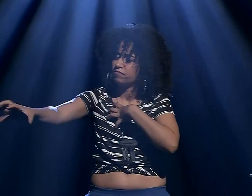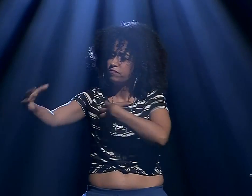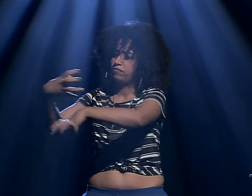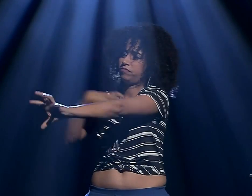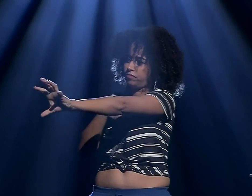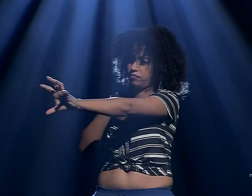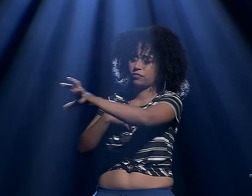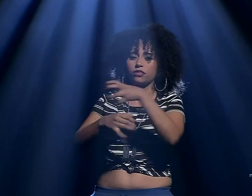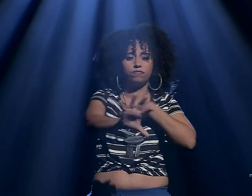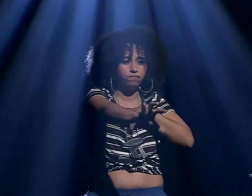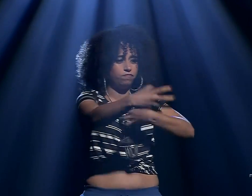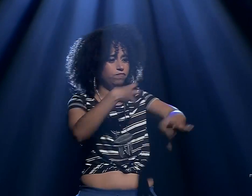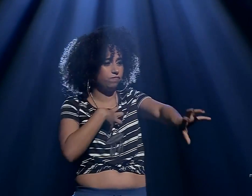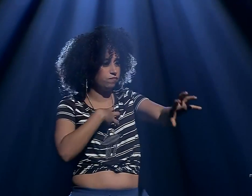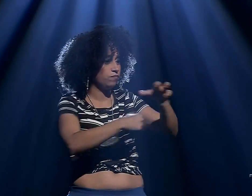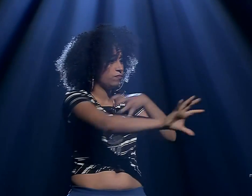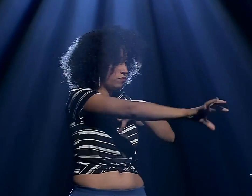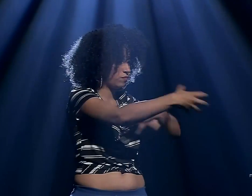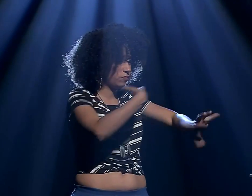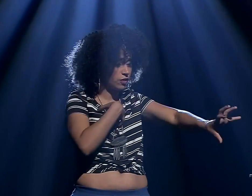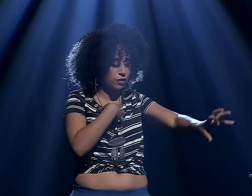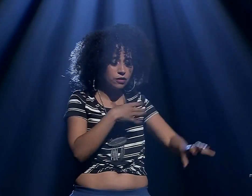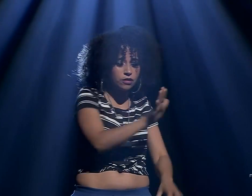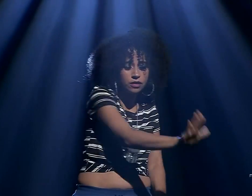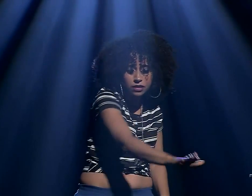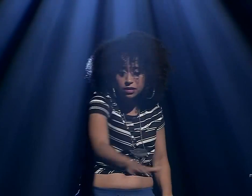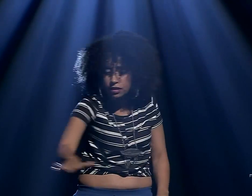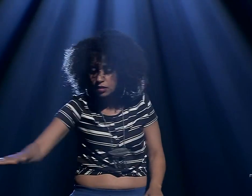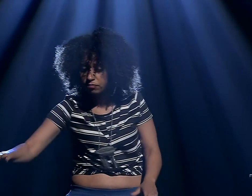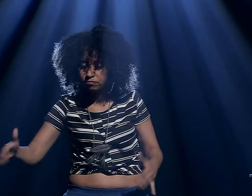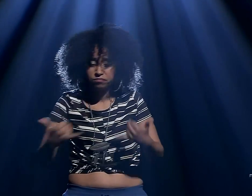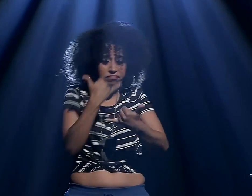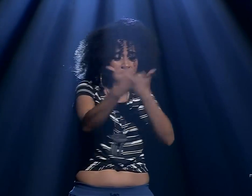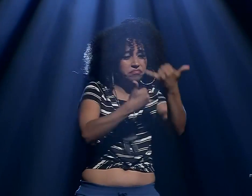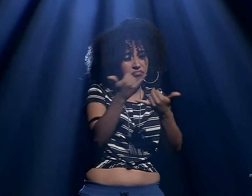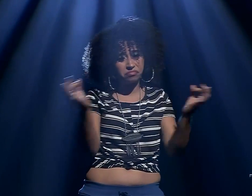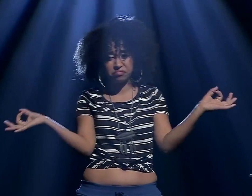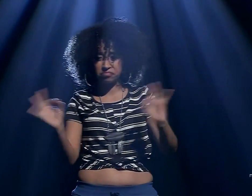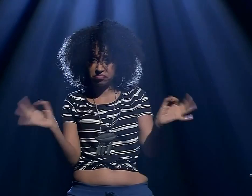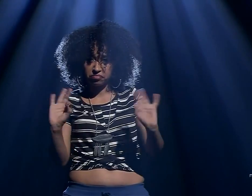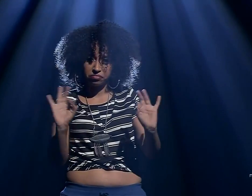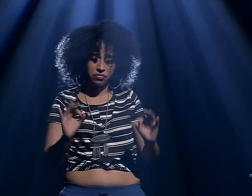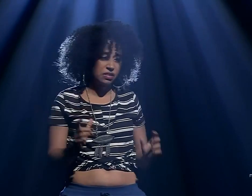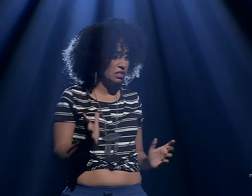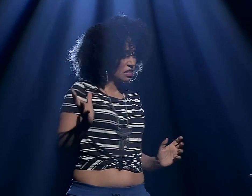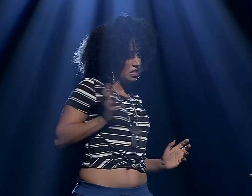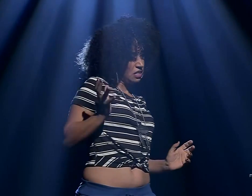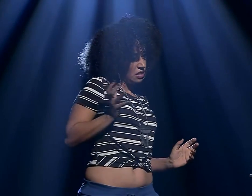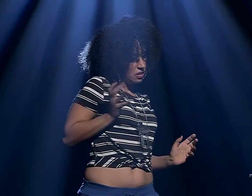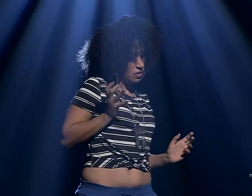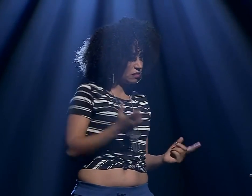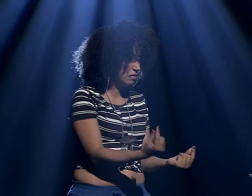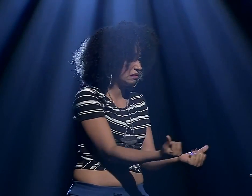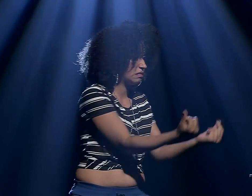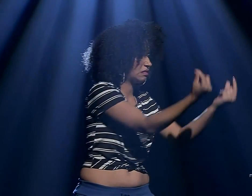e ajudamos uns aos outros uns aos outros nossa criança não tem com que brincar Filho de rico